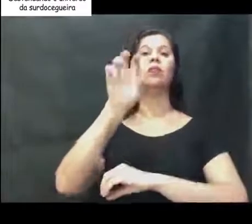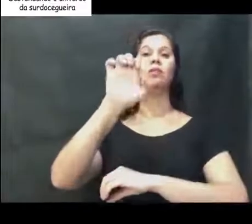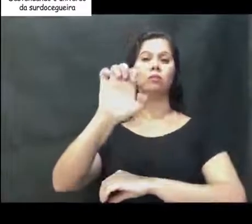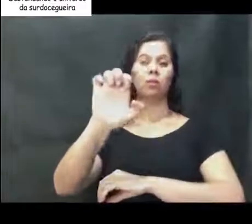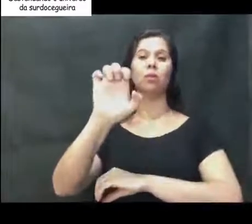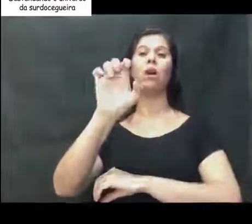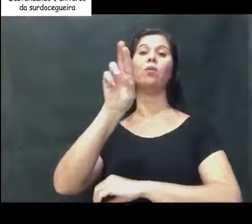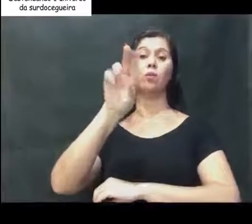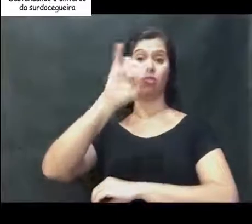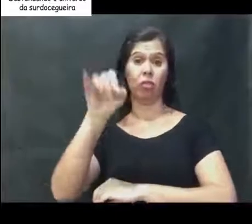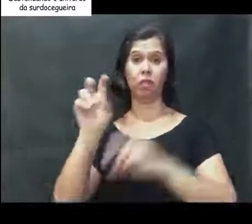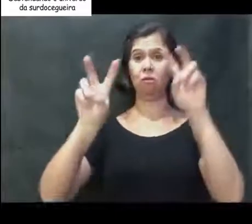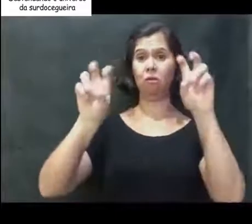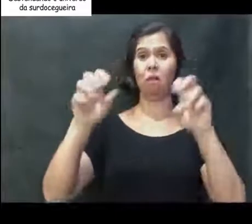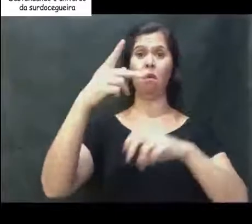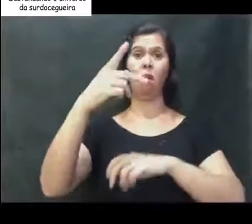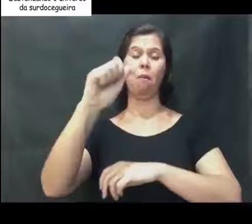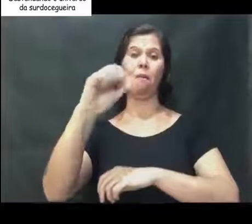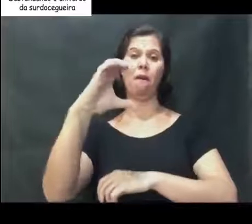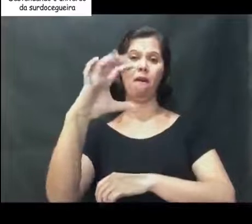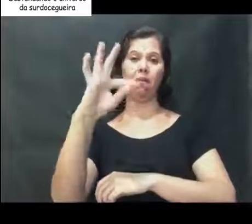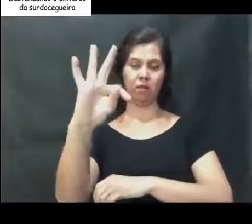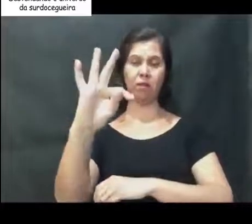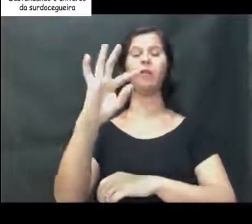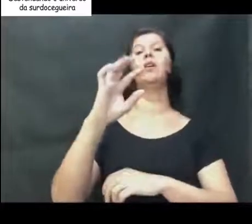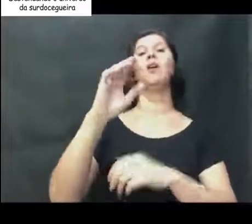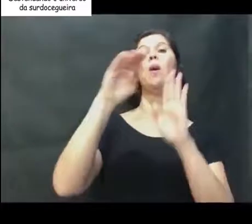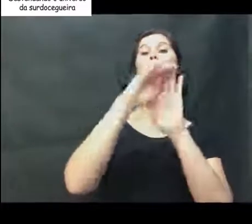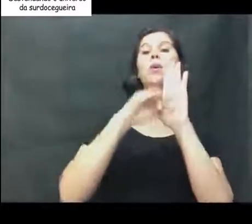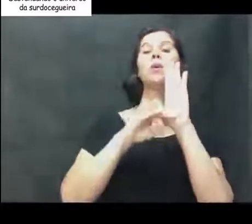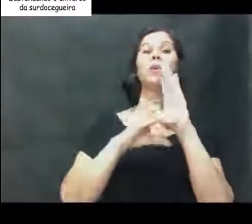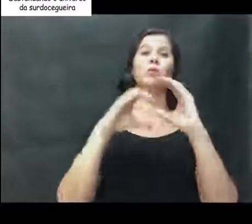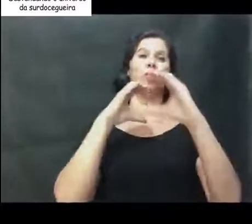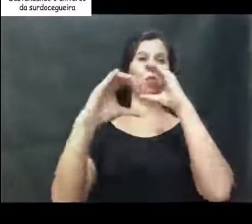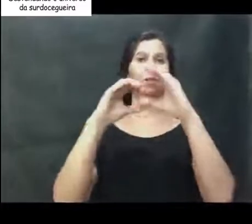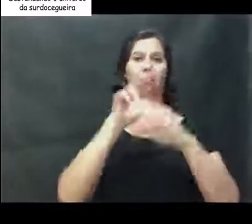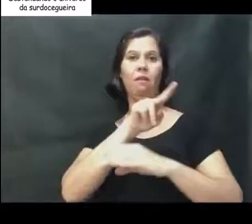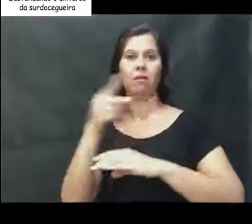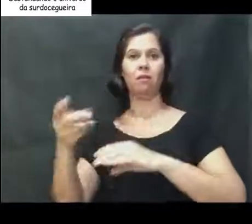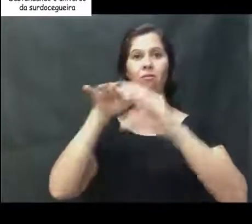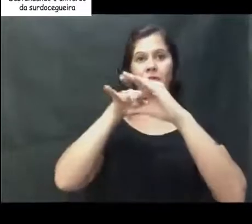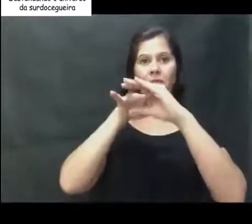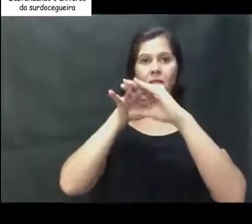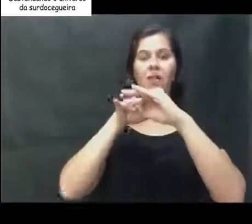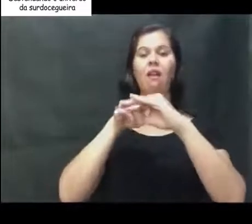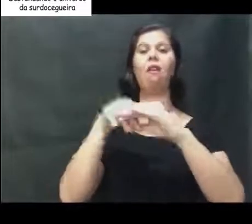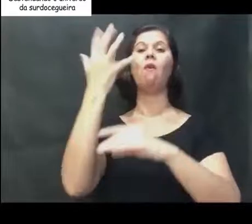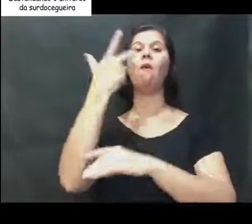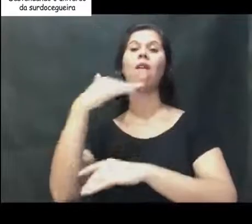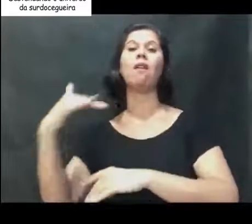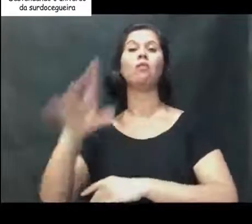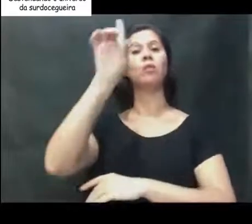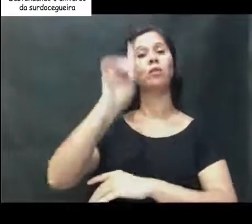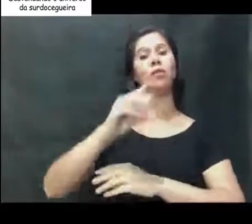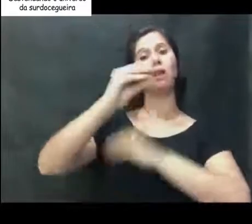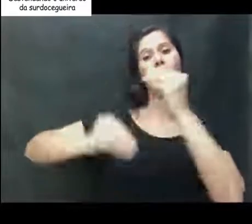intitulada PACT, Programa de Comunicação Alternativa Tátil para Crianças com Deficiência Múltipla Sensorial. A motivação para